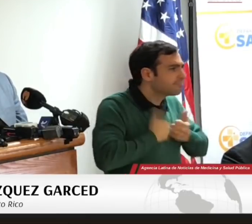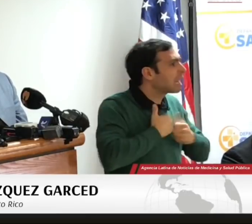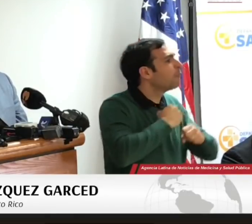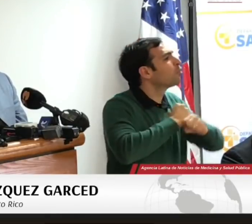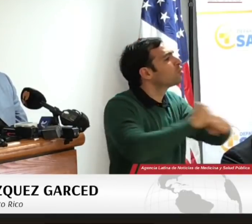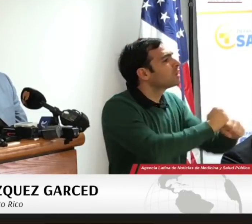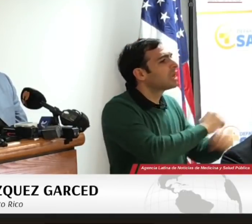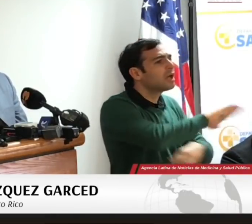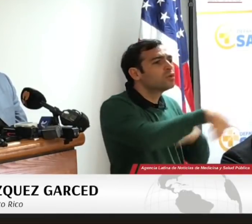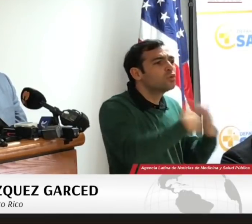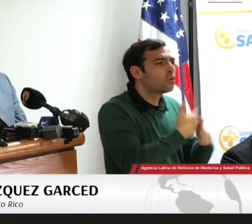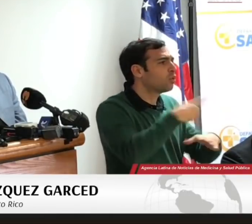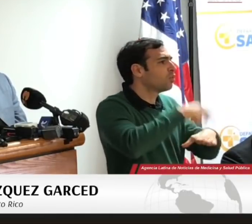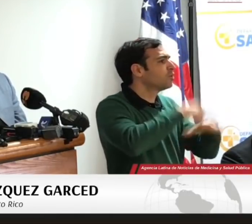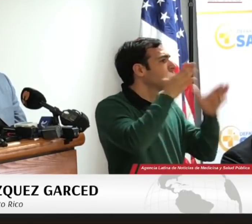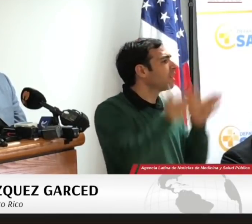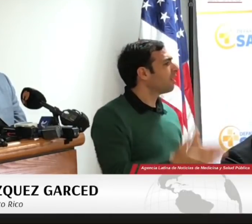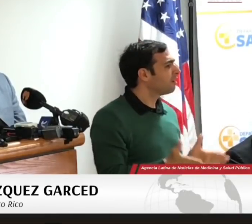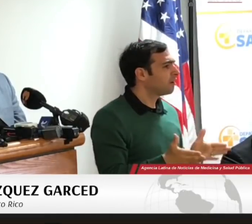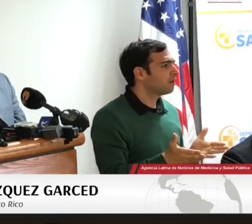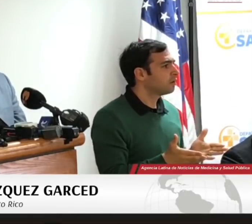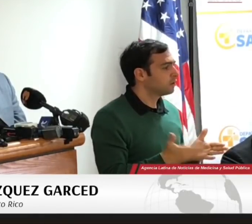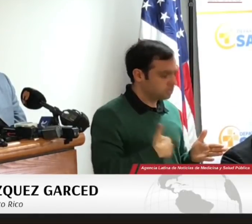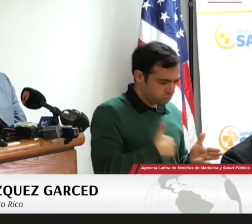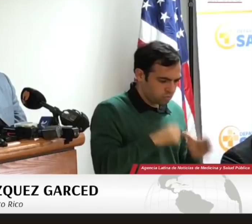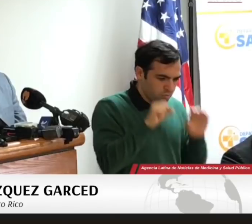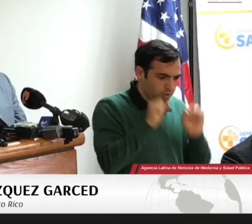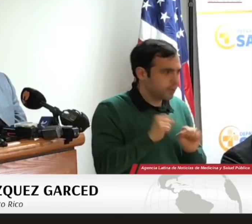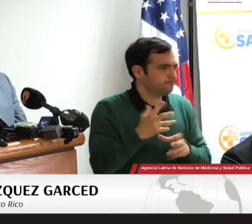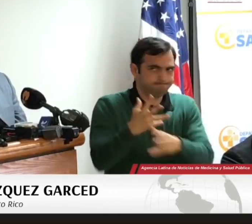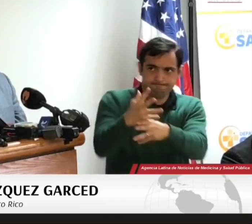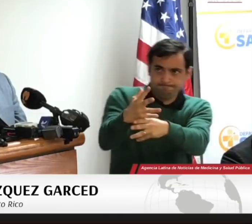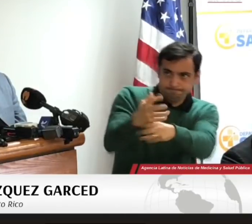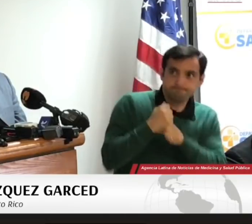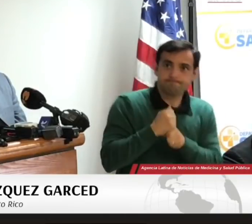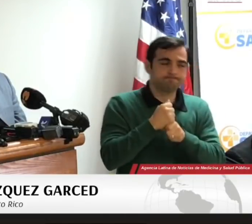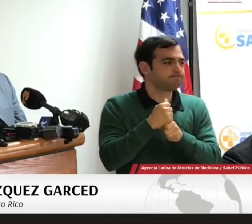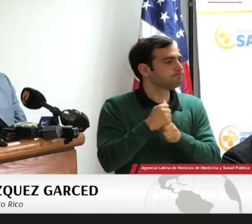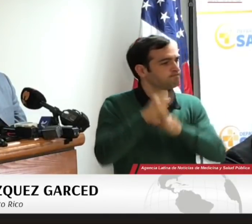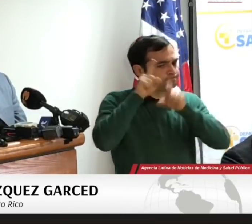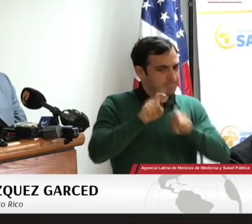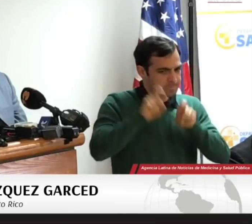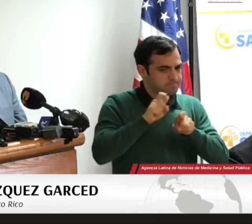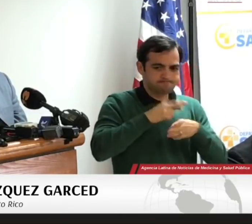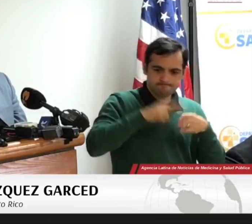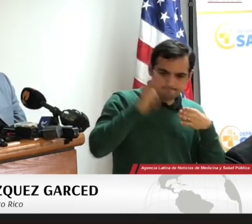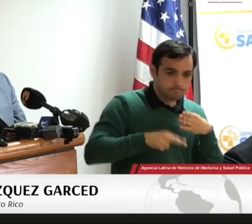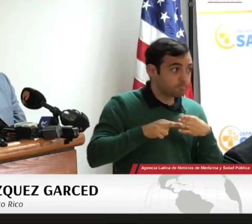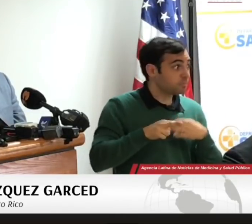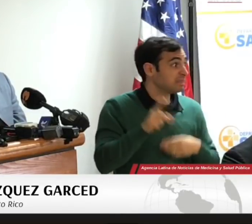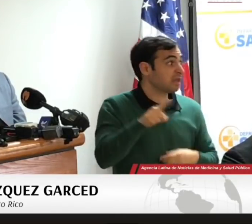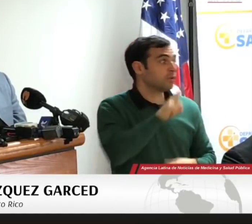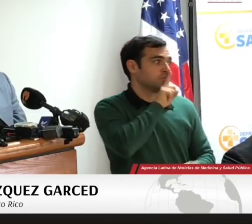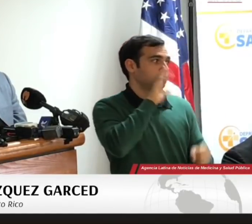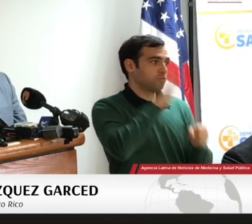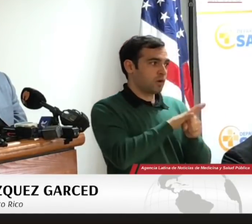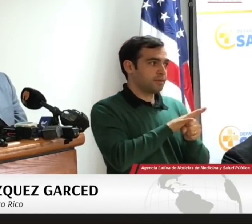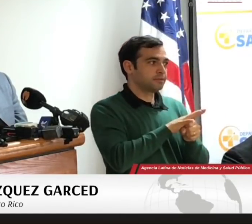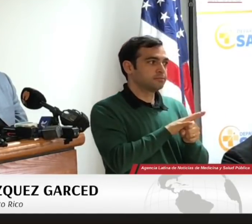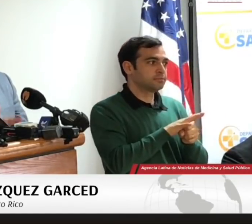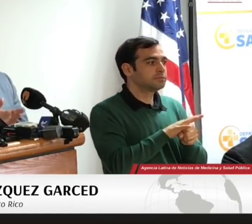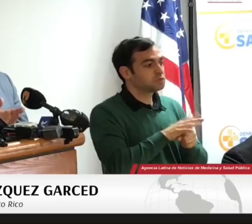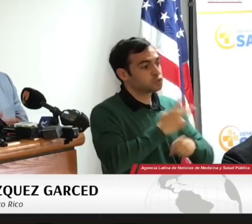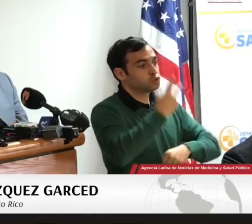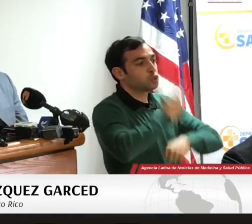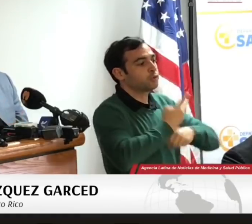los ciudadanos puertorriqueños para que nosotros podamos tener esas pruebas lo antes posible. Ellos se han comprometido de que las podamos hacer en Puerto Rico en 48